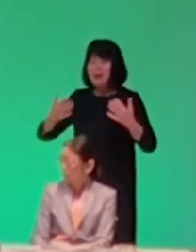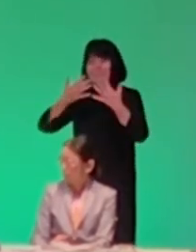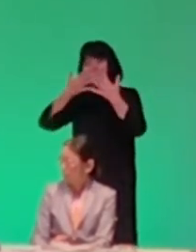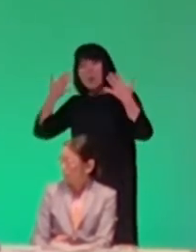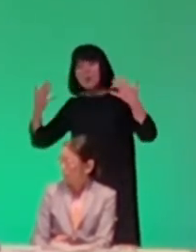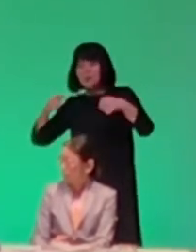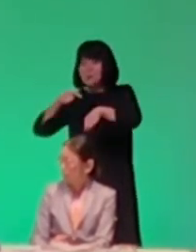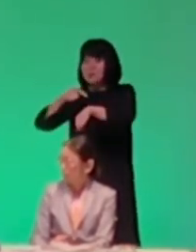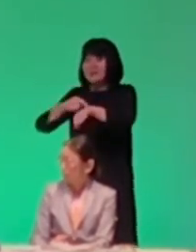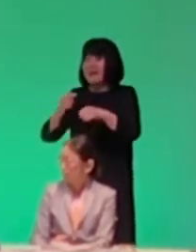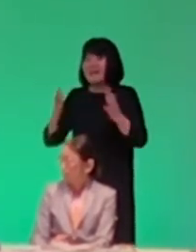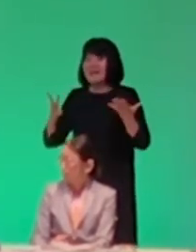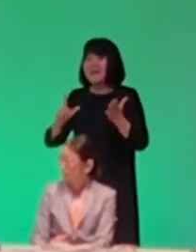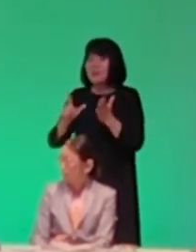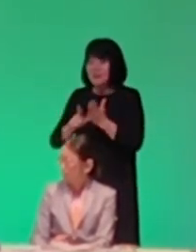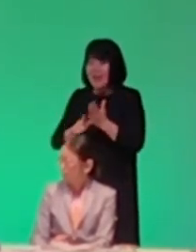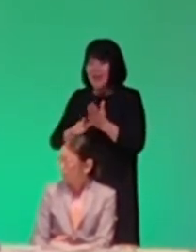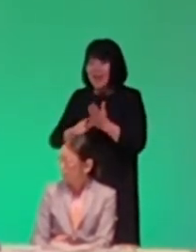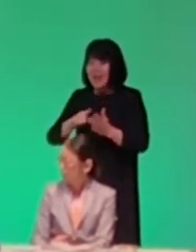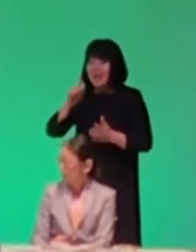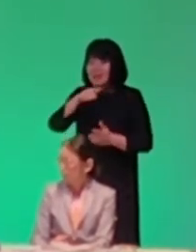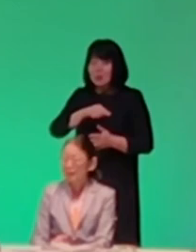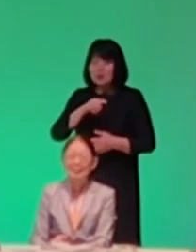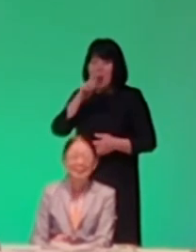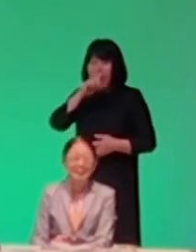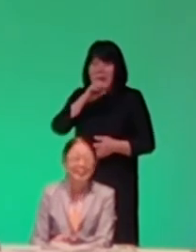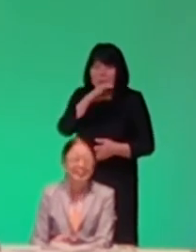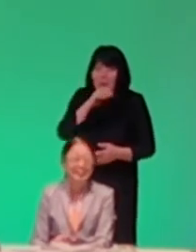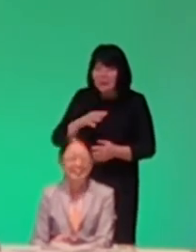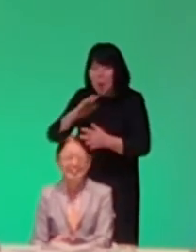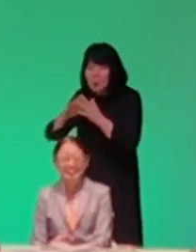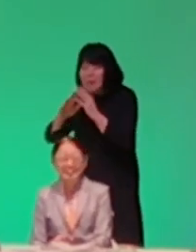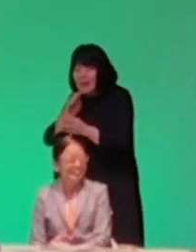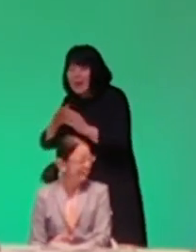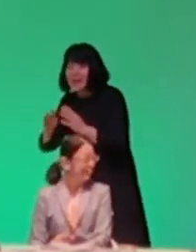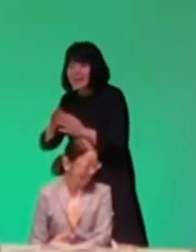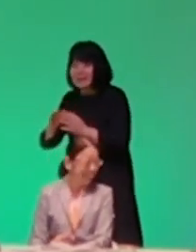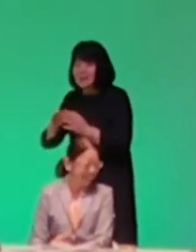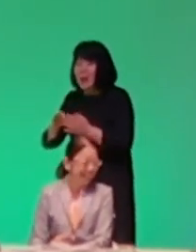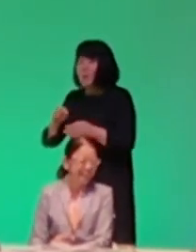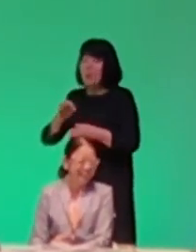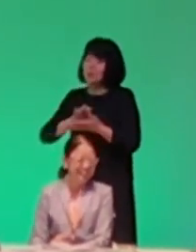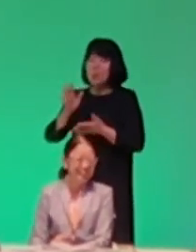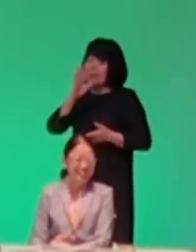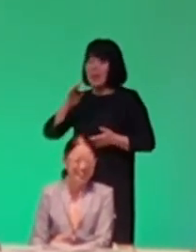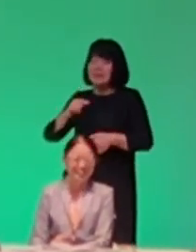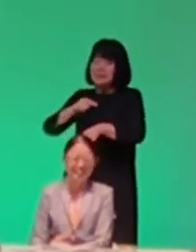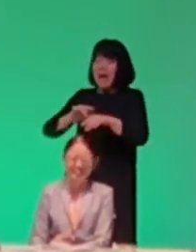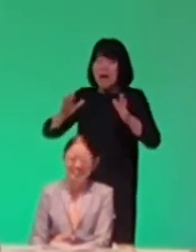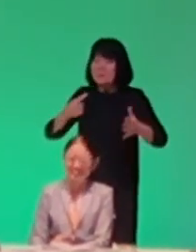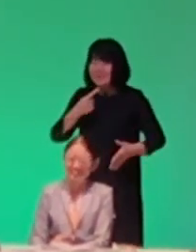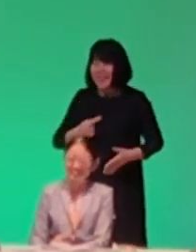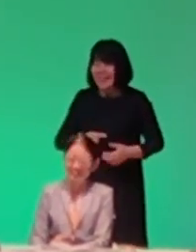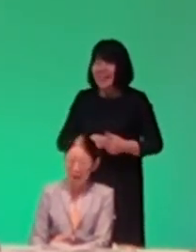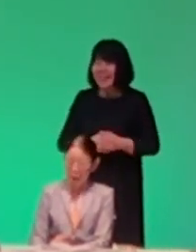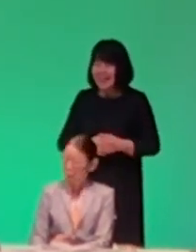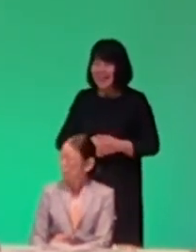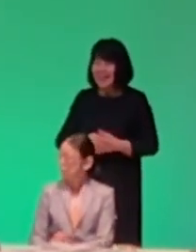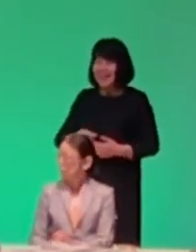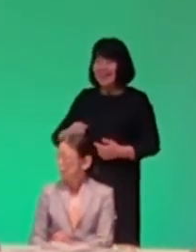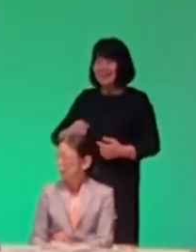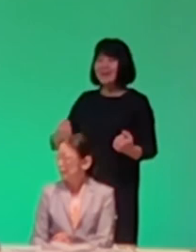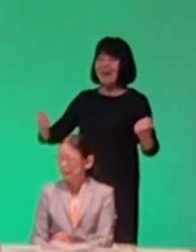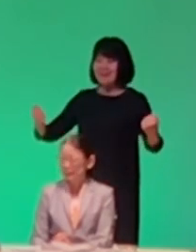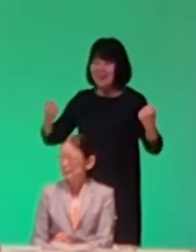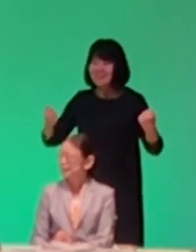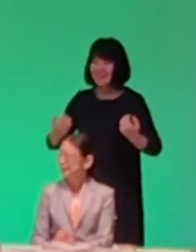時間がないから、人の悪口とか噂話にね時間を割く暇がないんです。そのなんか身も心も健